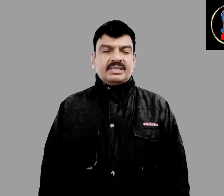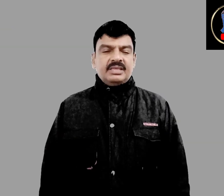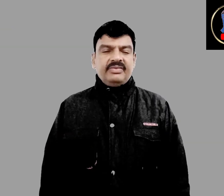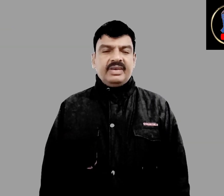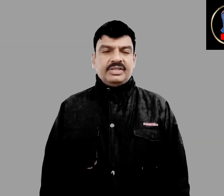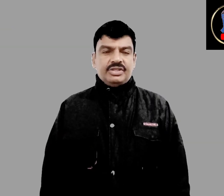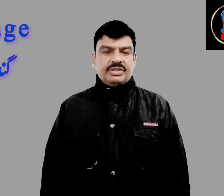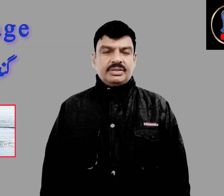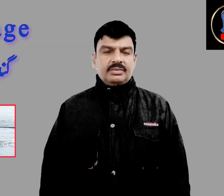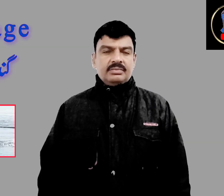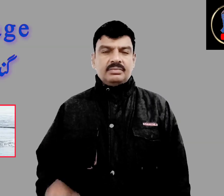सीवेज।